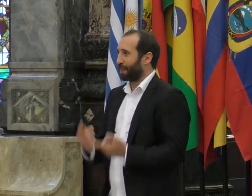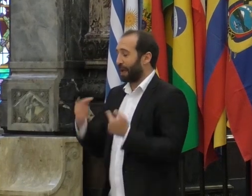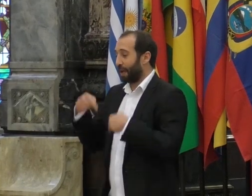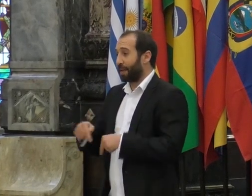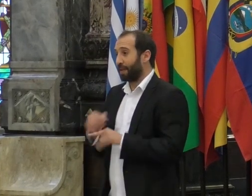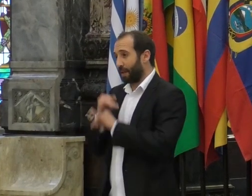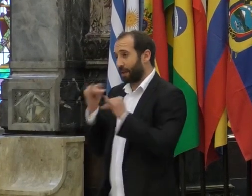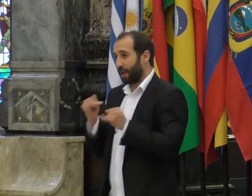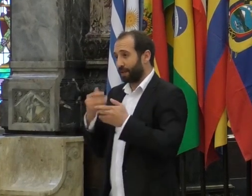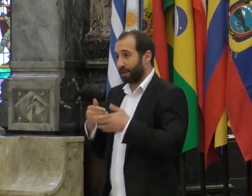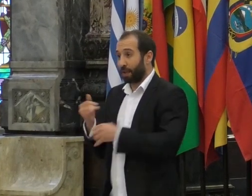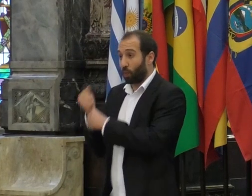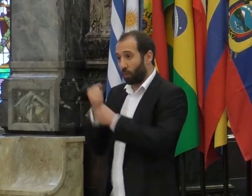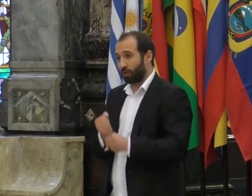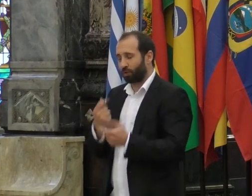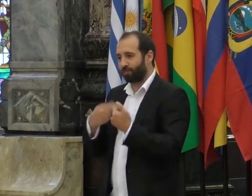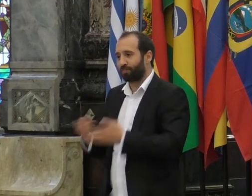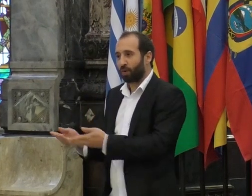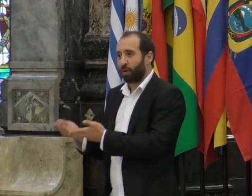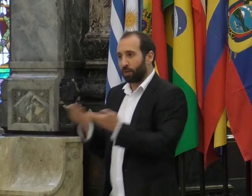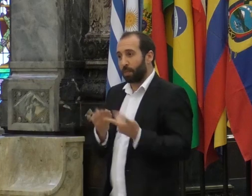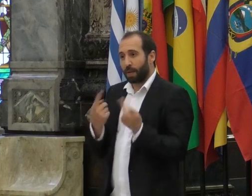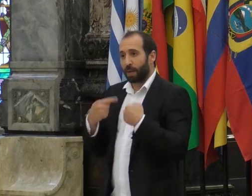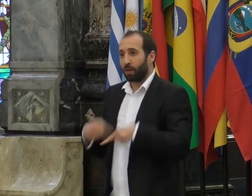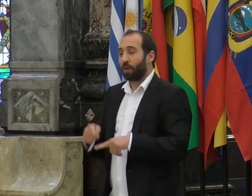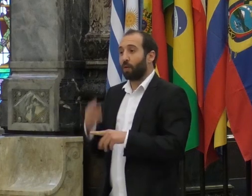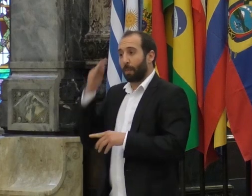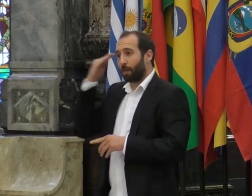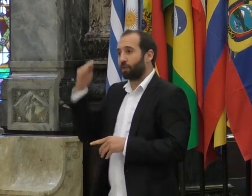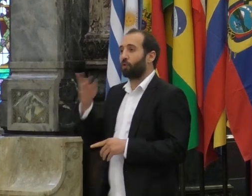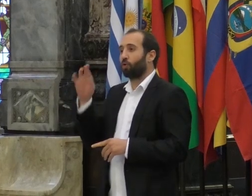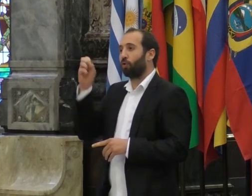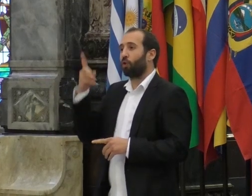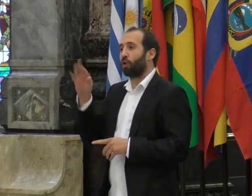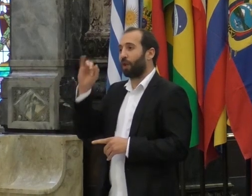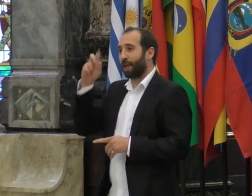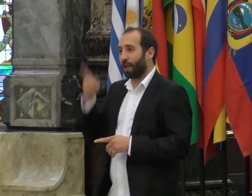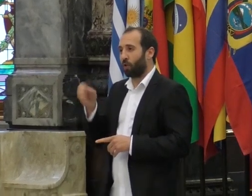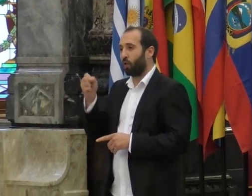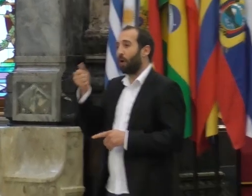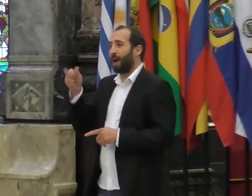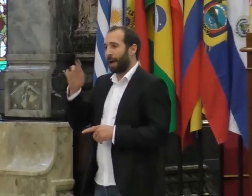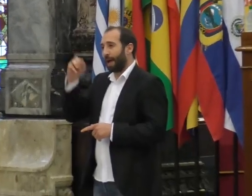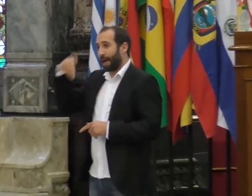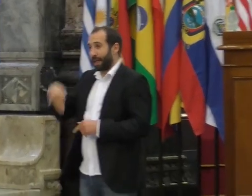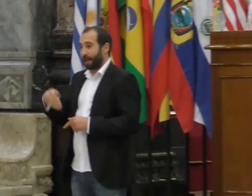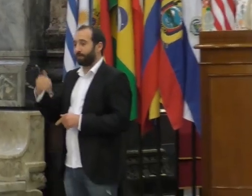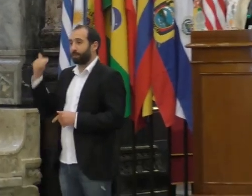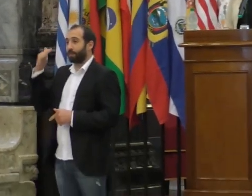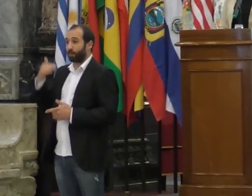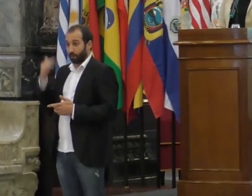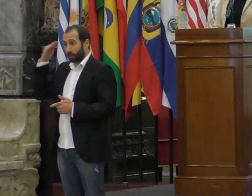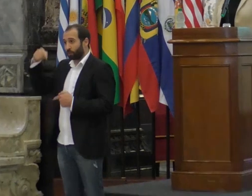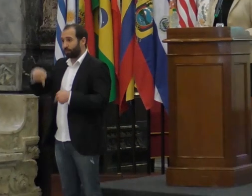jornada, en esta inauguración, nos están acompañando el profesor Rodrigo Arín, rector de la Universidad de la República, a quien